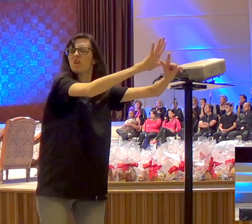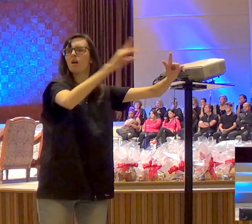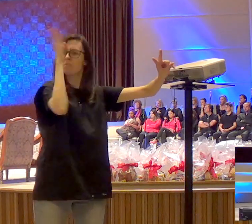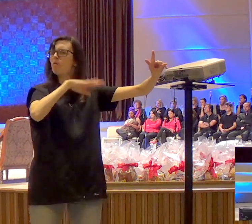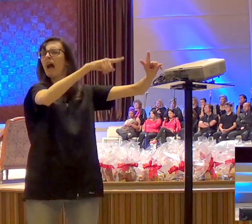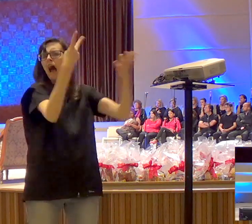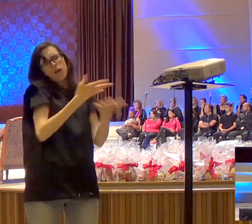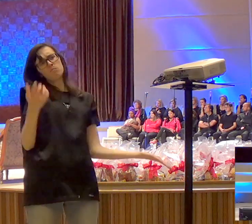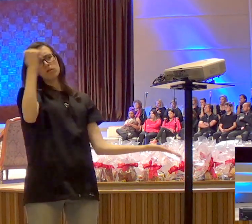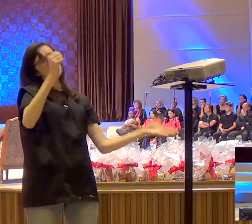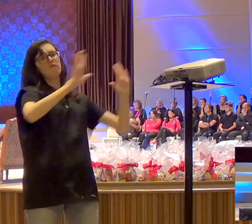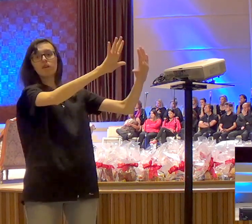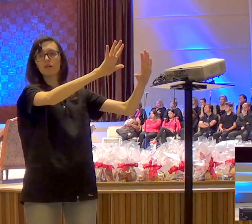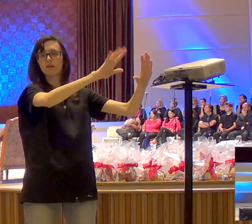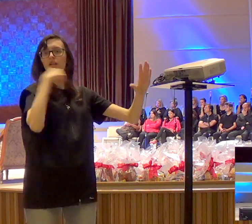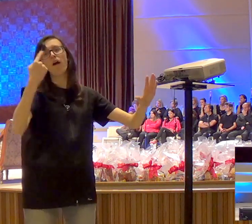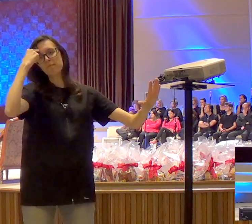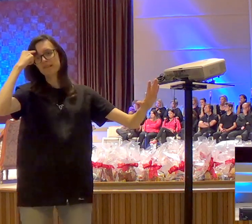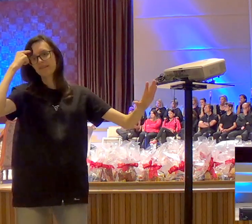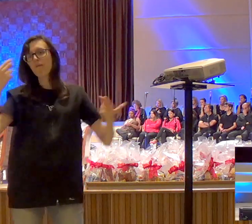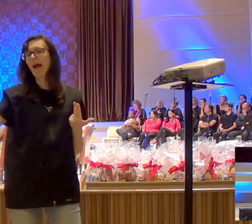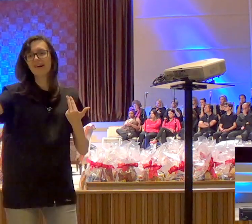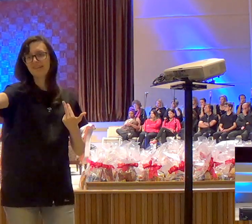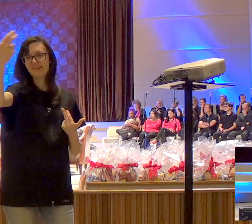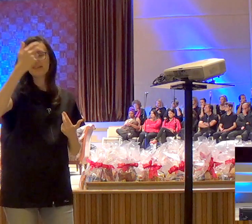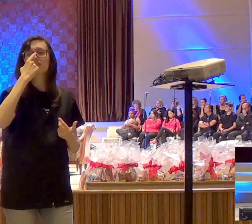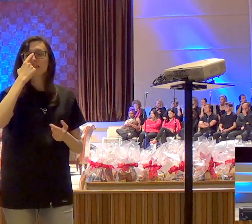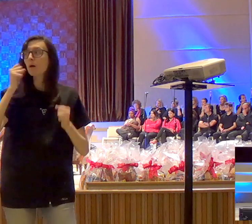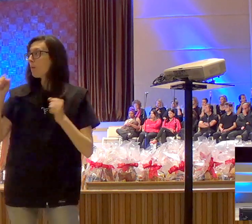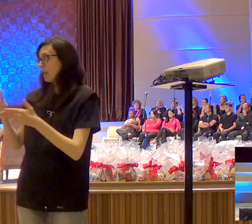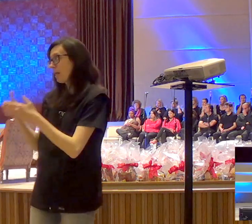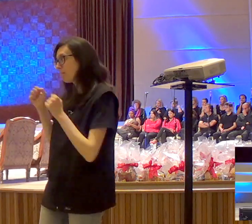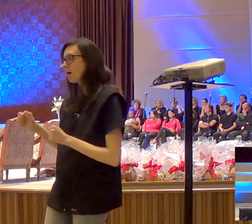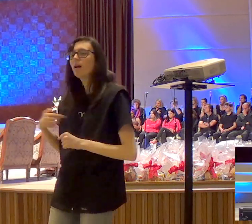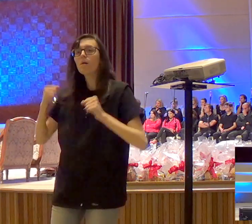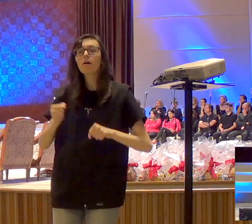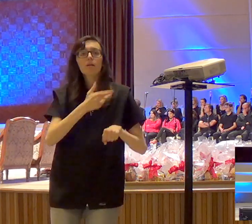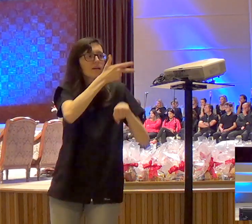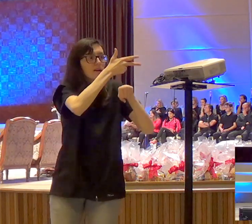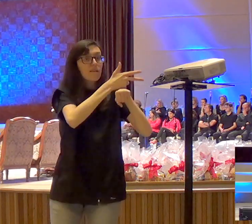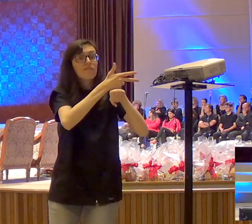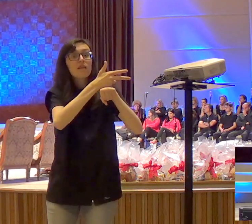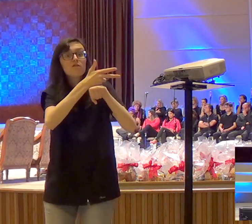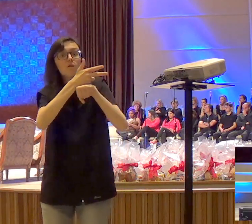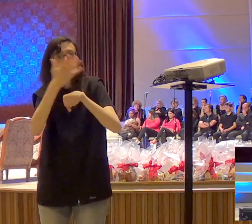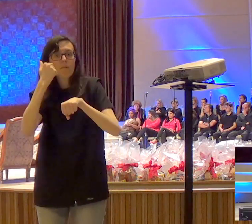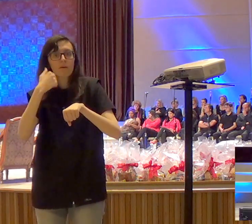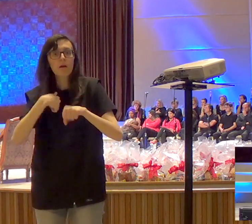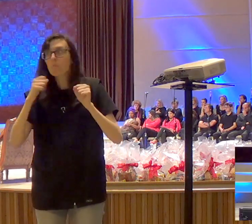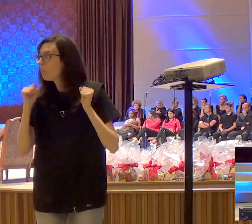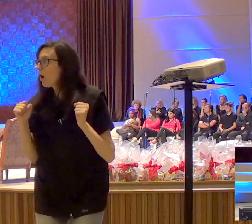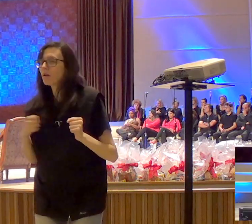take some of them on video. Ela pediu permissão para filmar algumas dessas visitas na prisão. So I'm going to